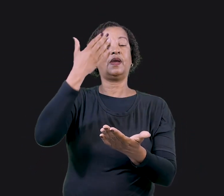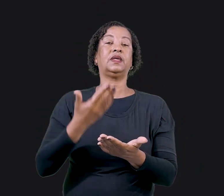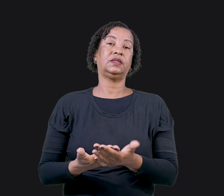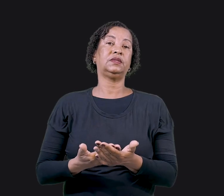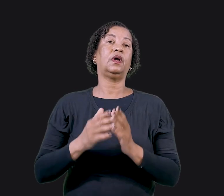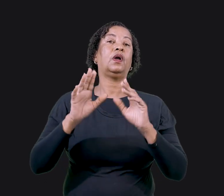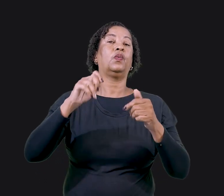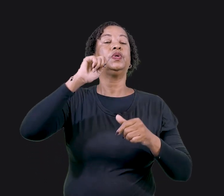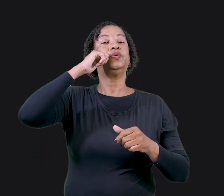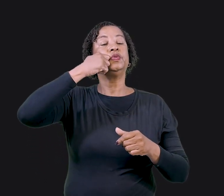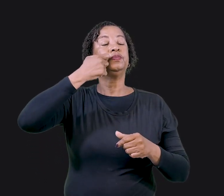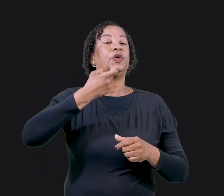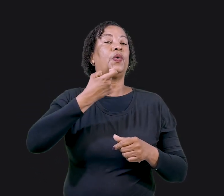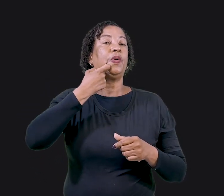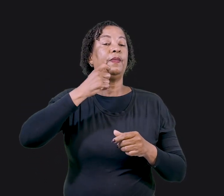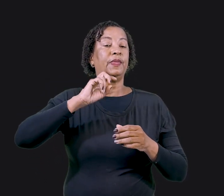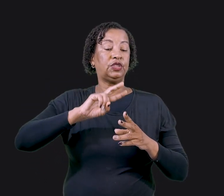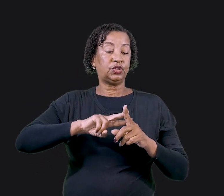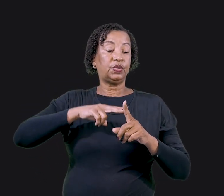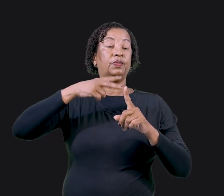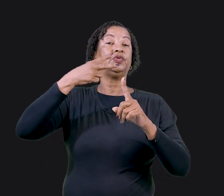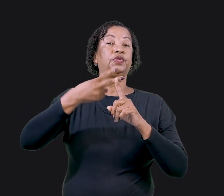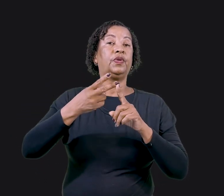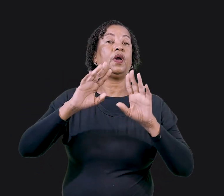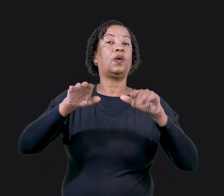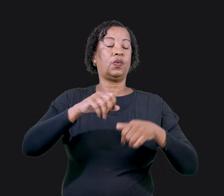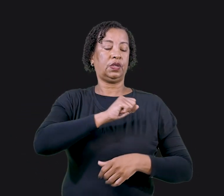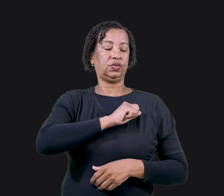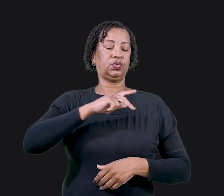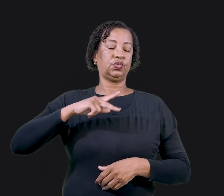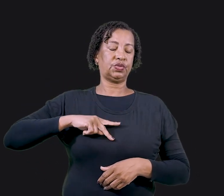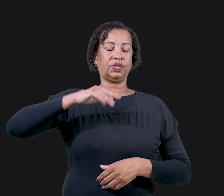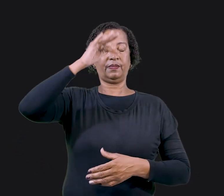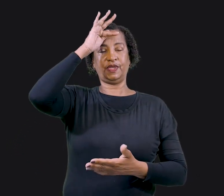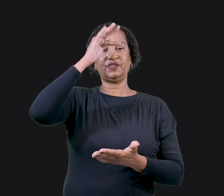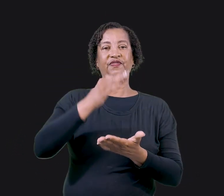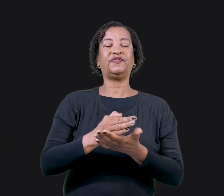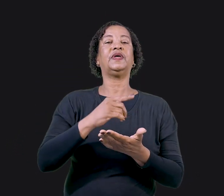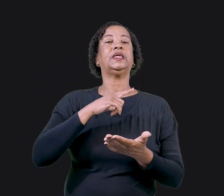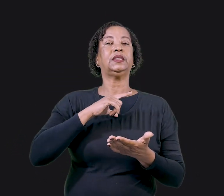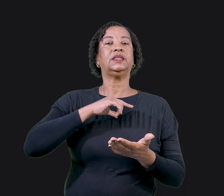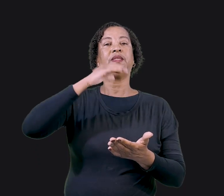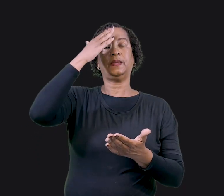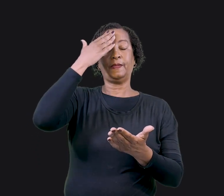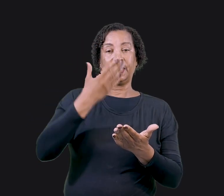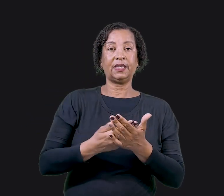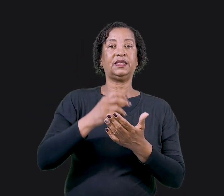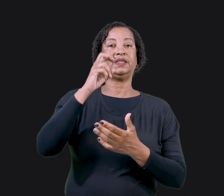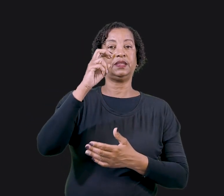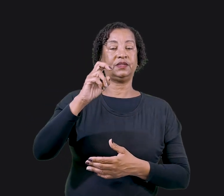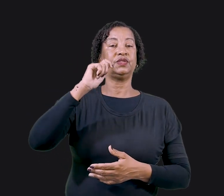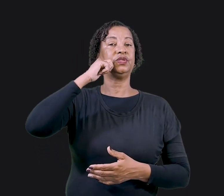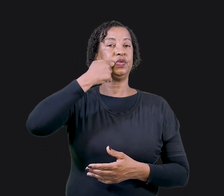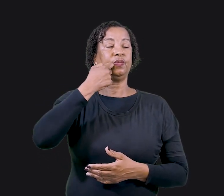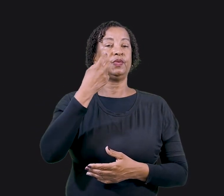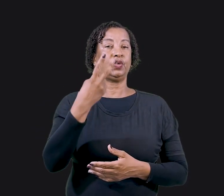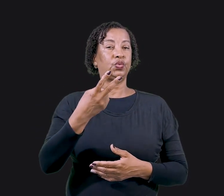os pães e os peixes se multiplicaram? Quando os apóstolos tiveram fé para crer que aqueles 5 pães e os 2